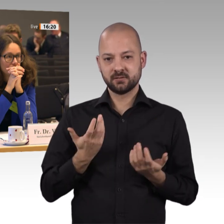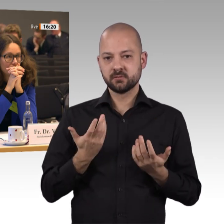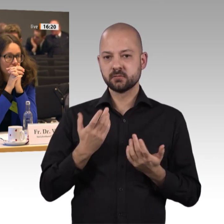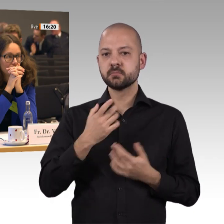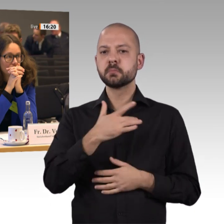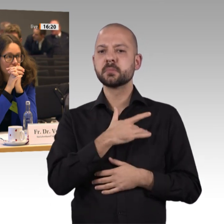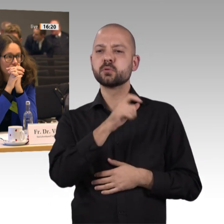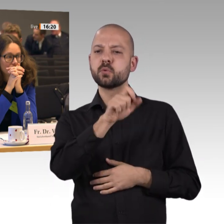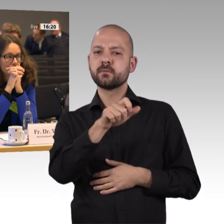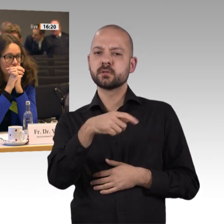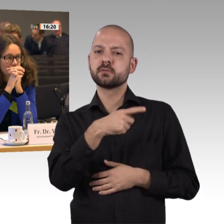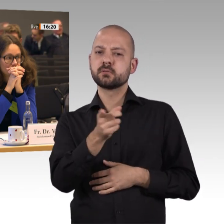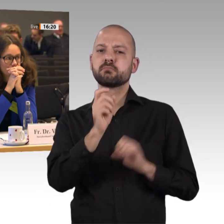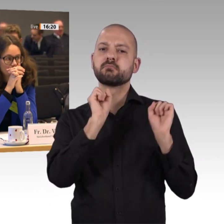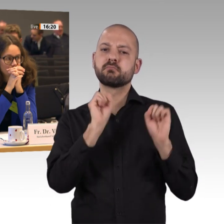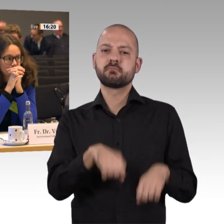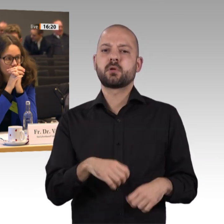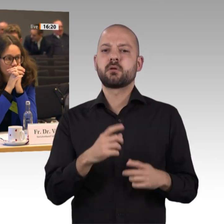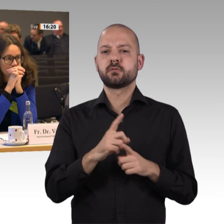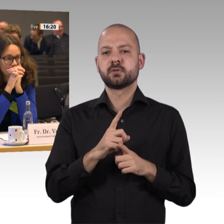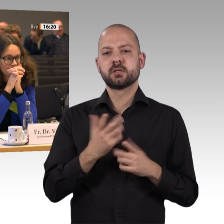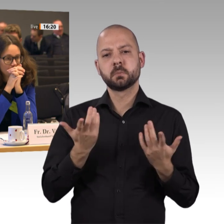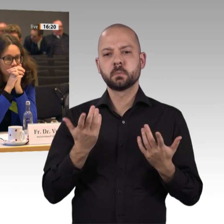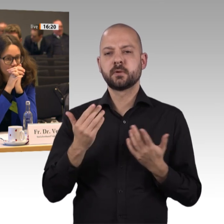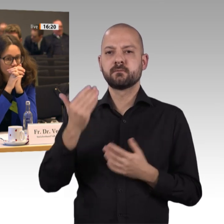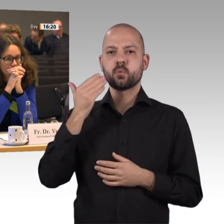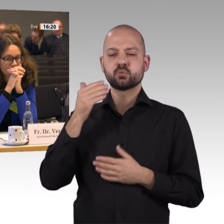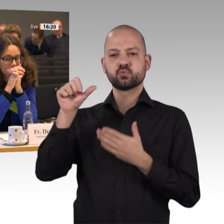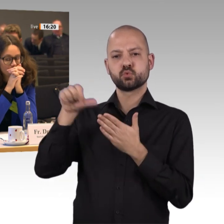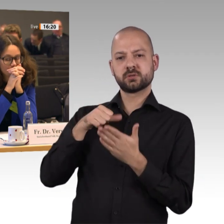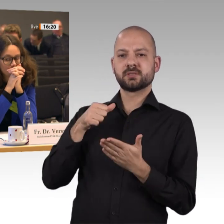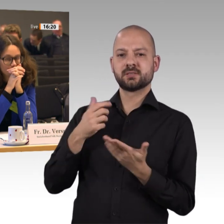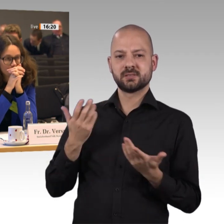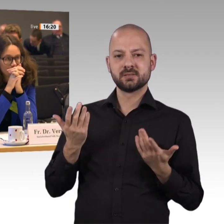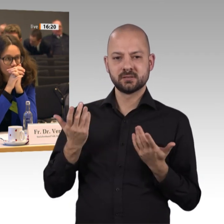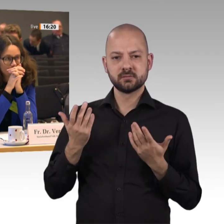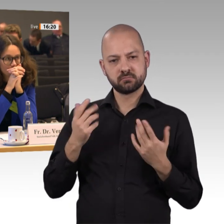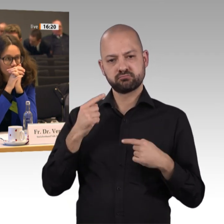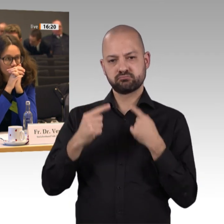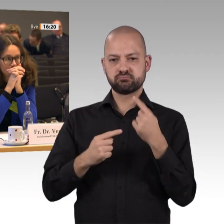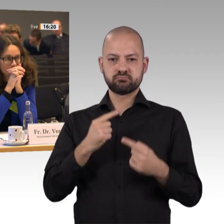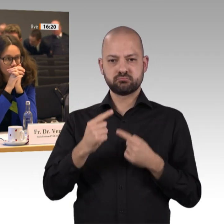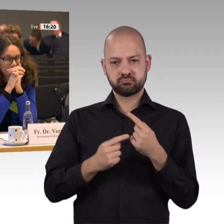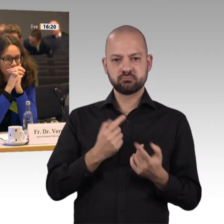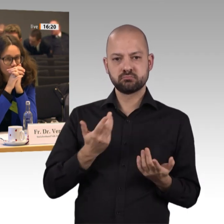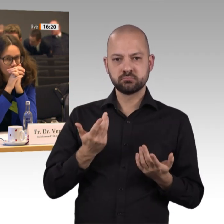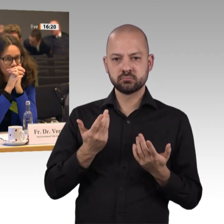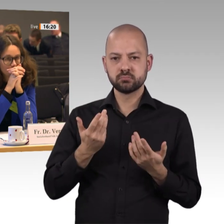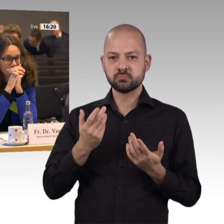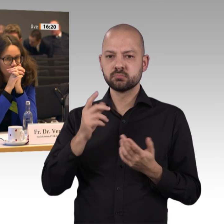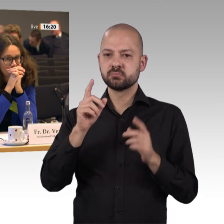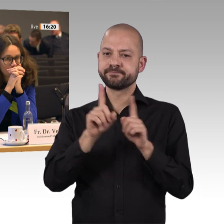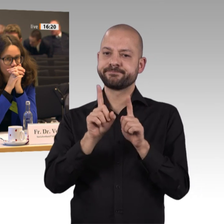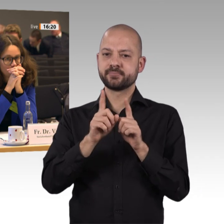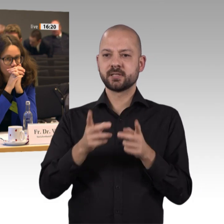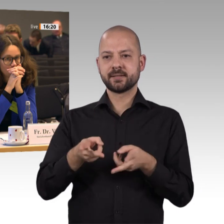des Existenzminimums sind. Da die Beträge relativ gering sind, um die es am Ende geht, würden wir es sehr begrüßen, wenn dieser Übergang im Sinne der Betroffenen geregelt werden